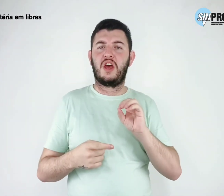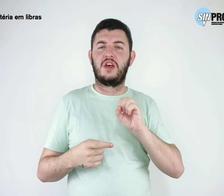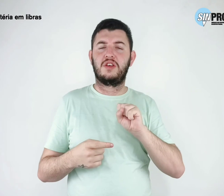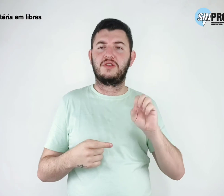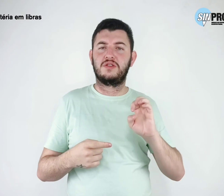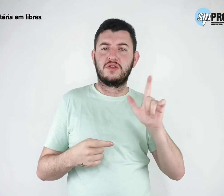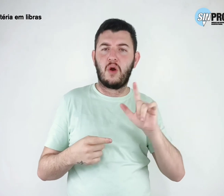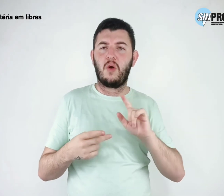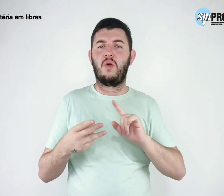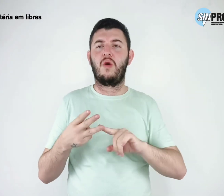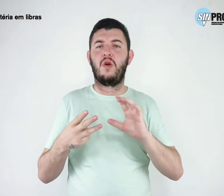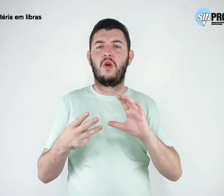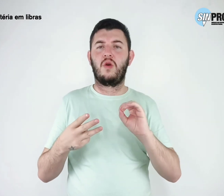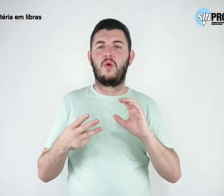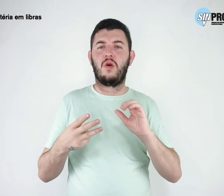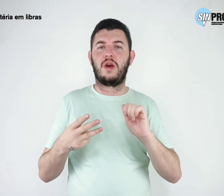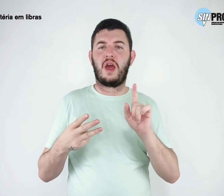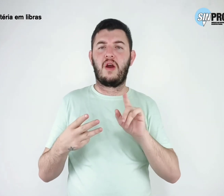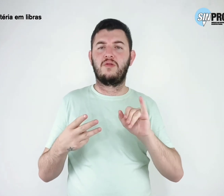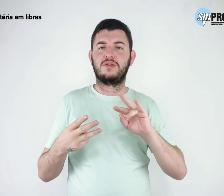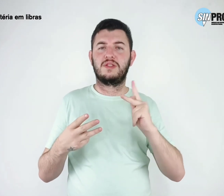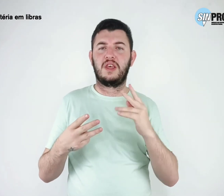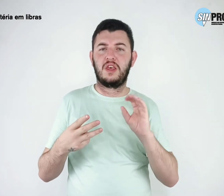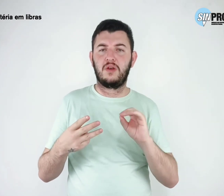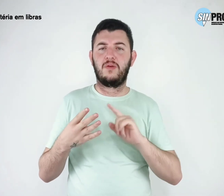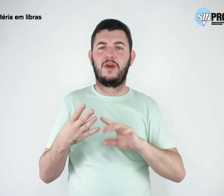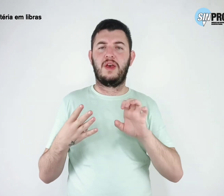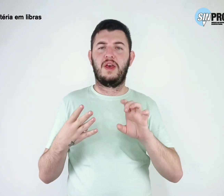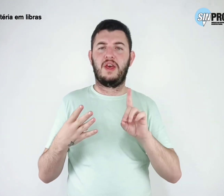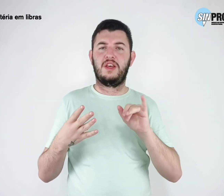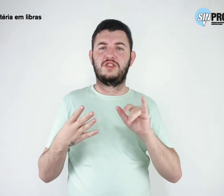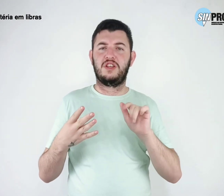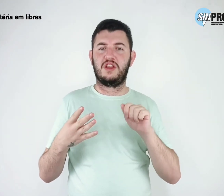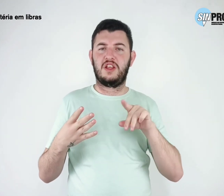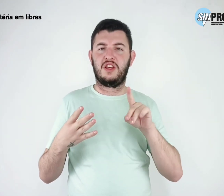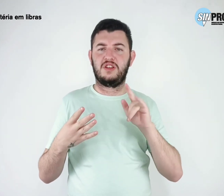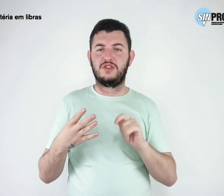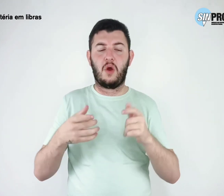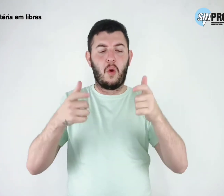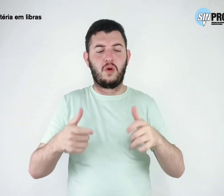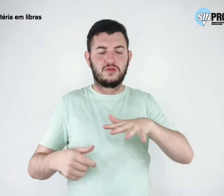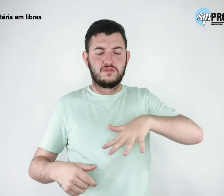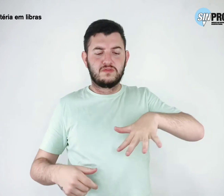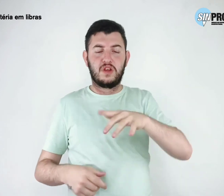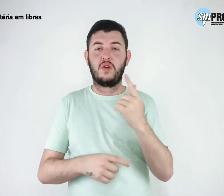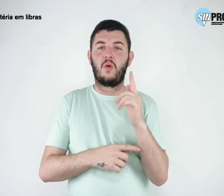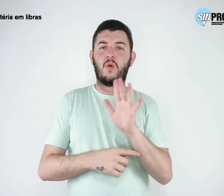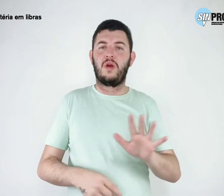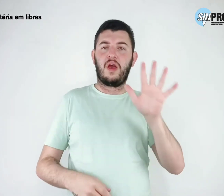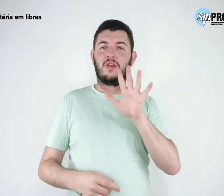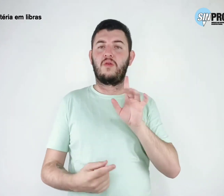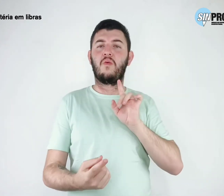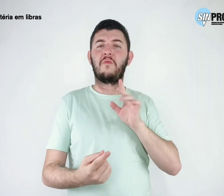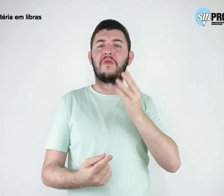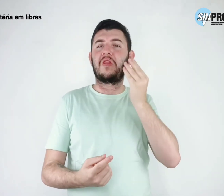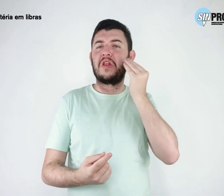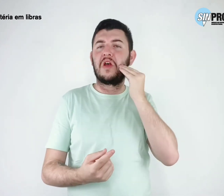e Edilândia, em Goiás, na tentativa de vinculá-los ao foragido conhecido como